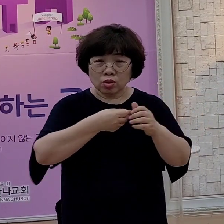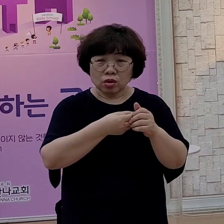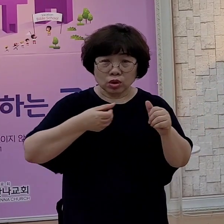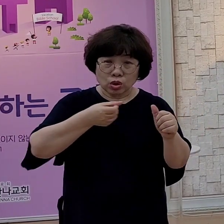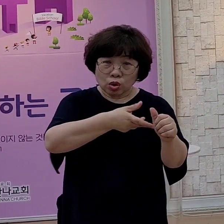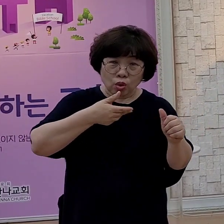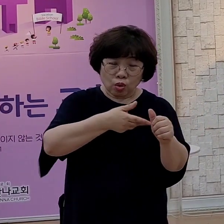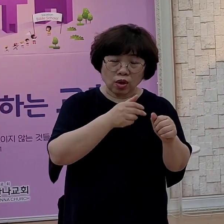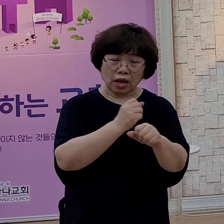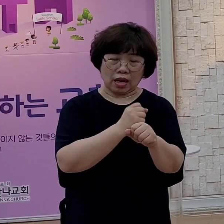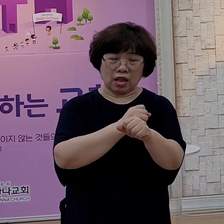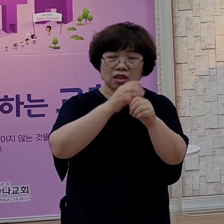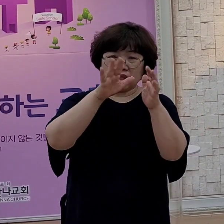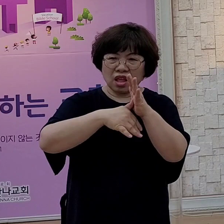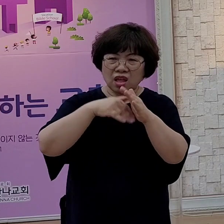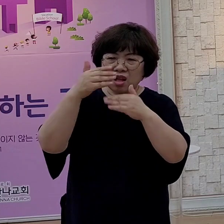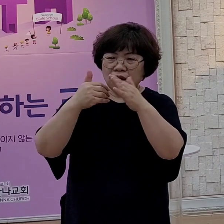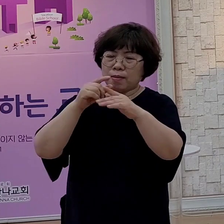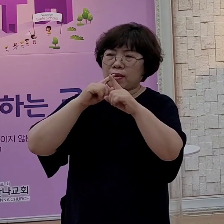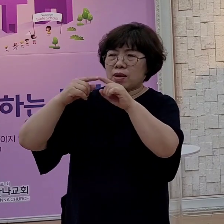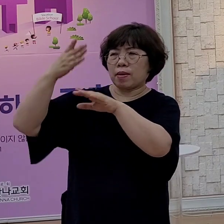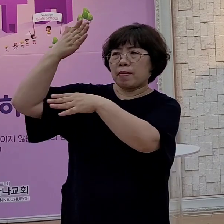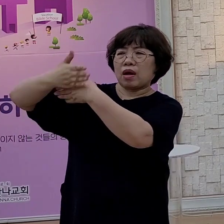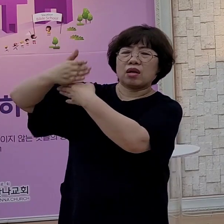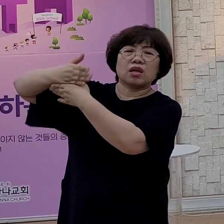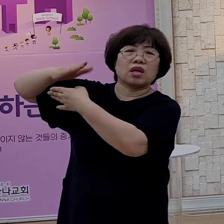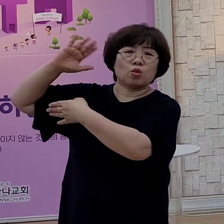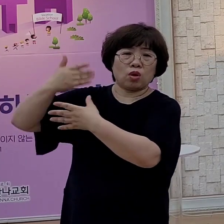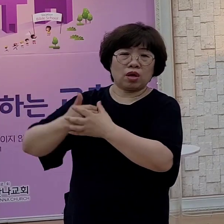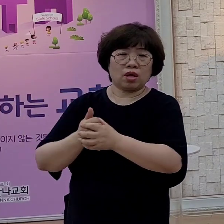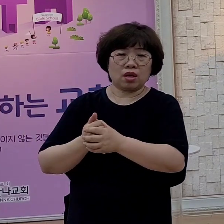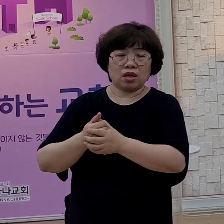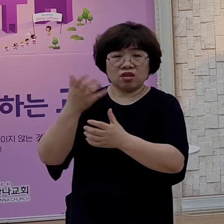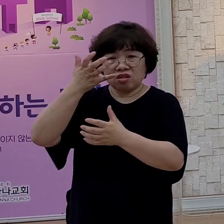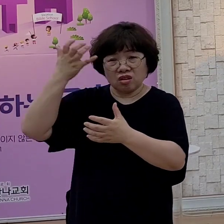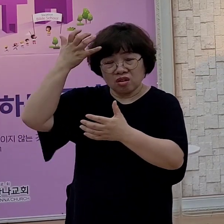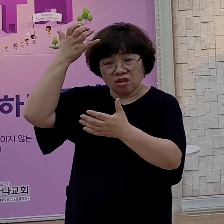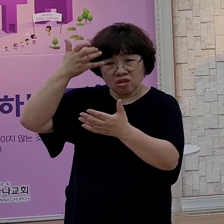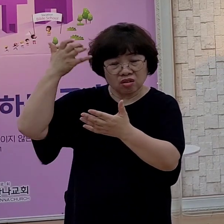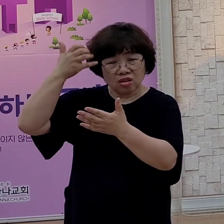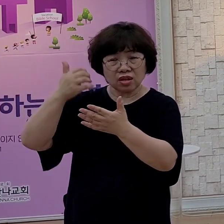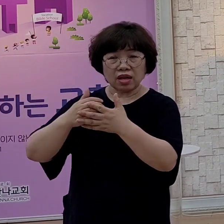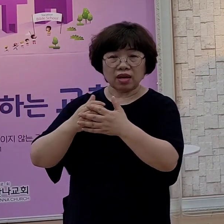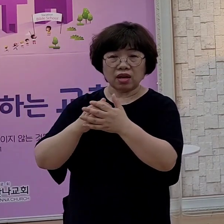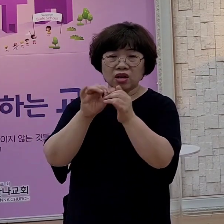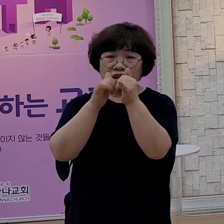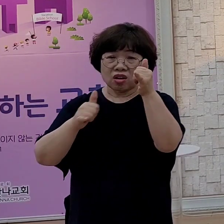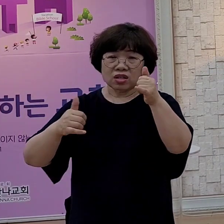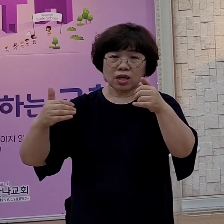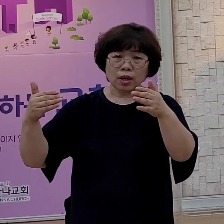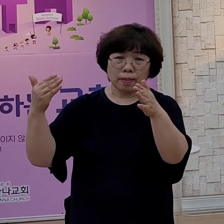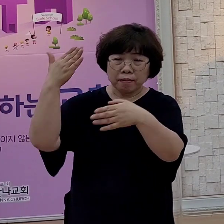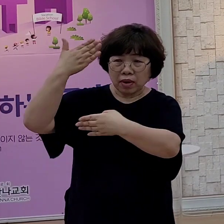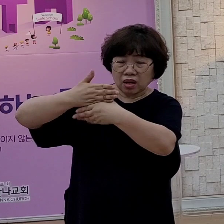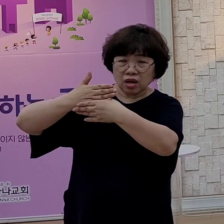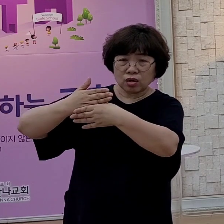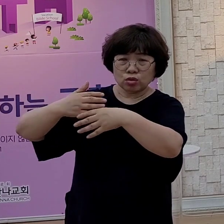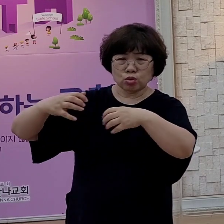막히게 된답니다. 그런가 하면 성령의 역사가 막히고 충돌하게 되는 거예요.